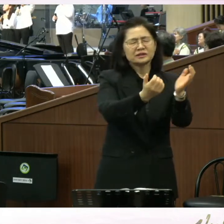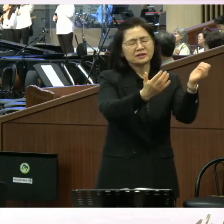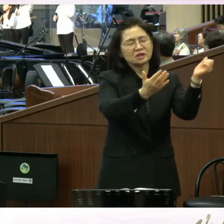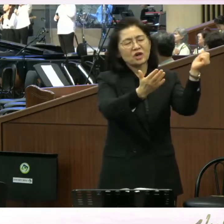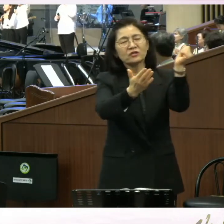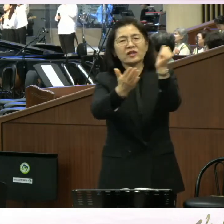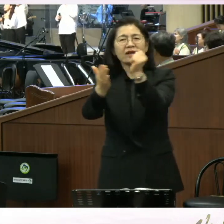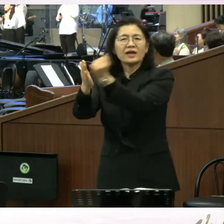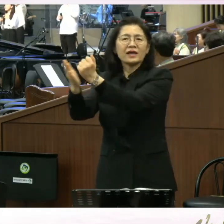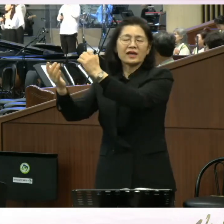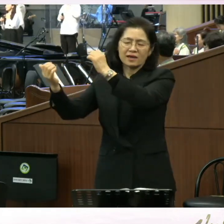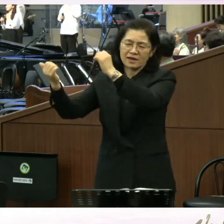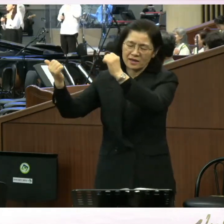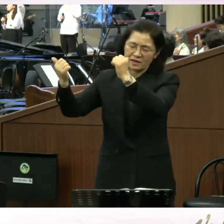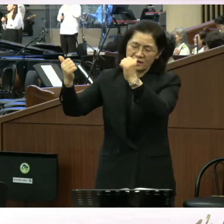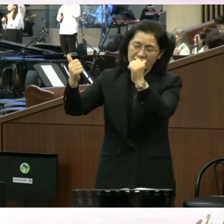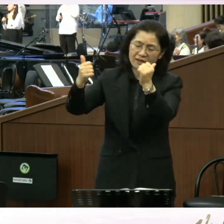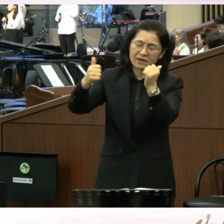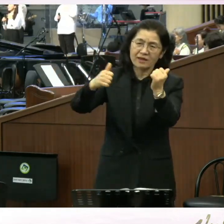죽으셨네.